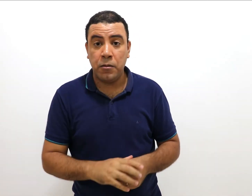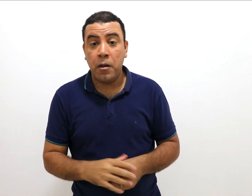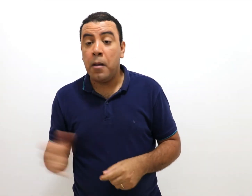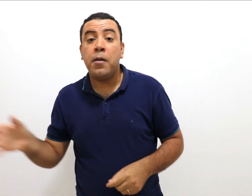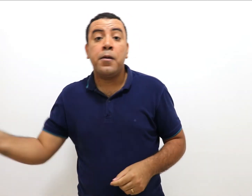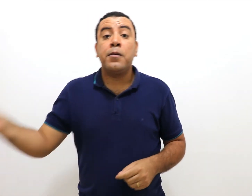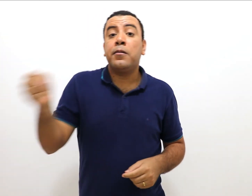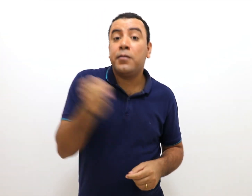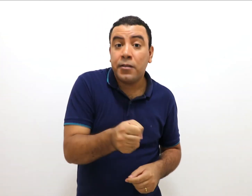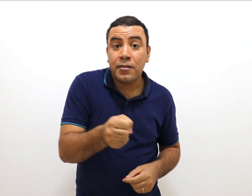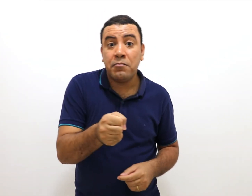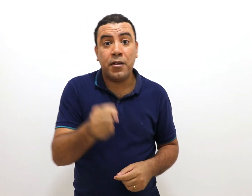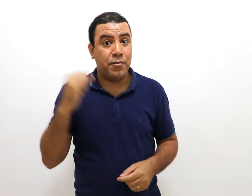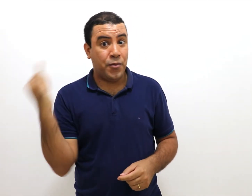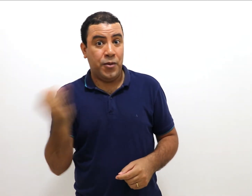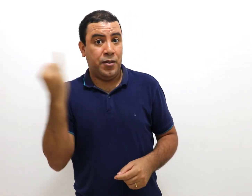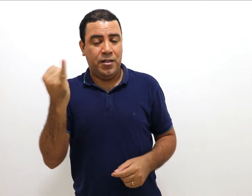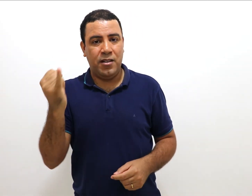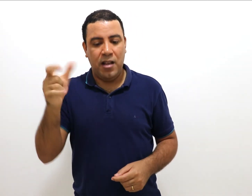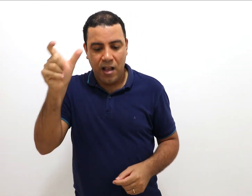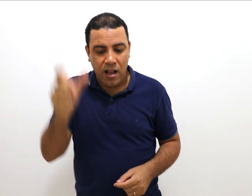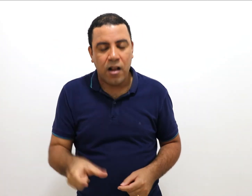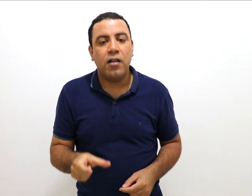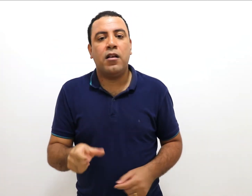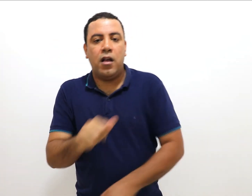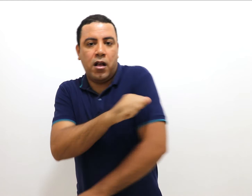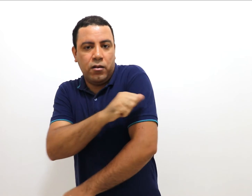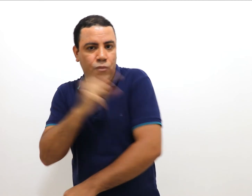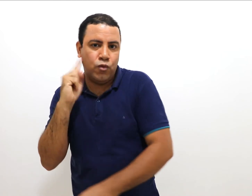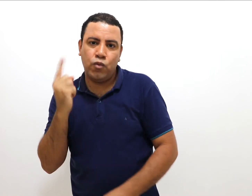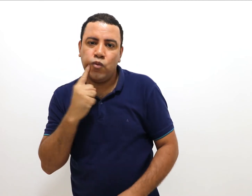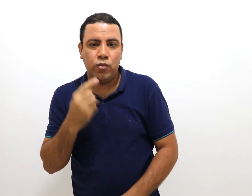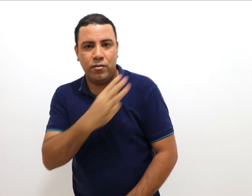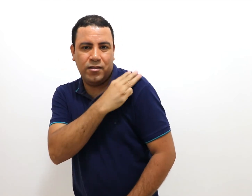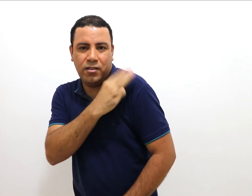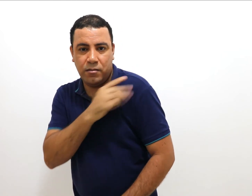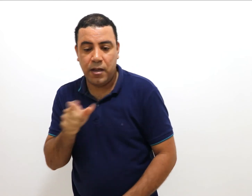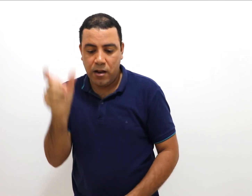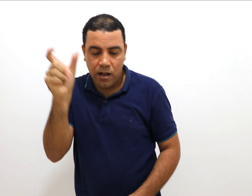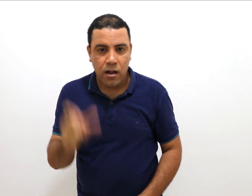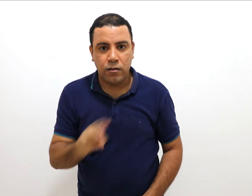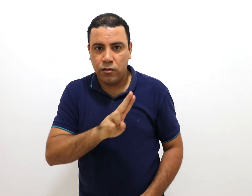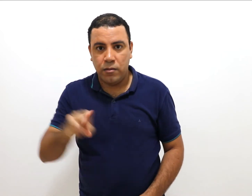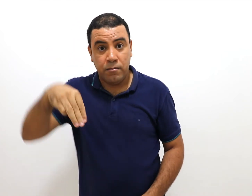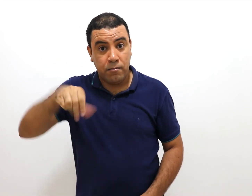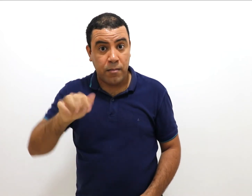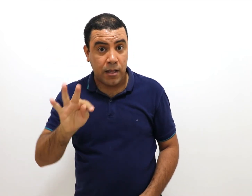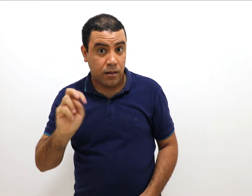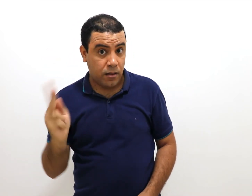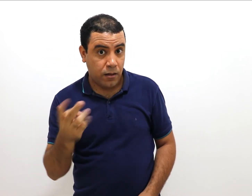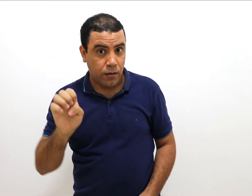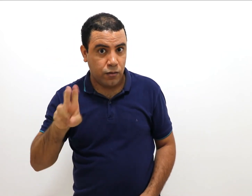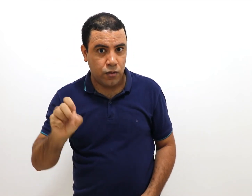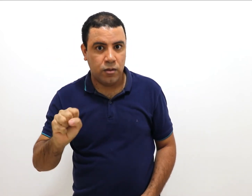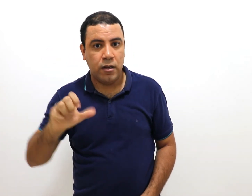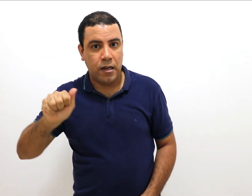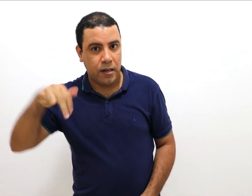médio, Matheus Anacleto da Silva. Dessa forma, toda a estrutura dos cursos oferecidos